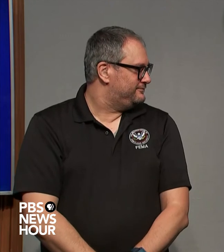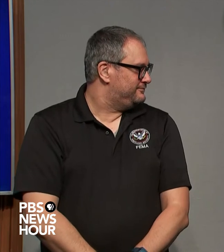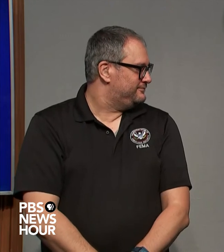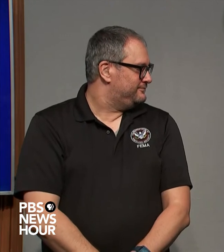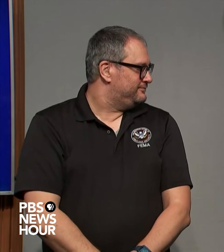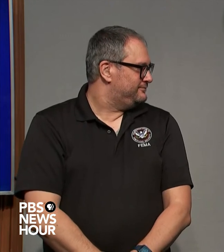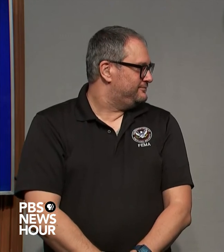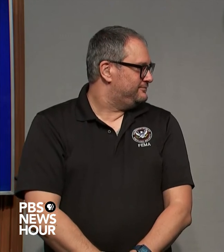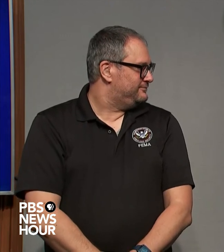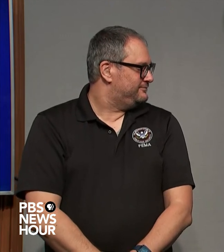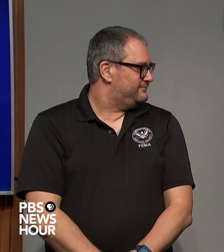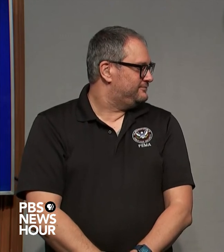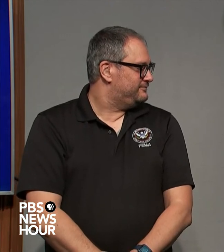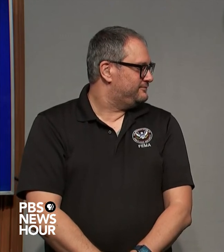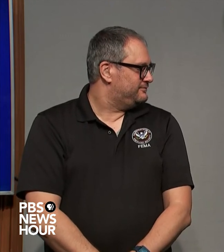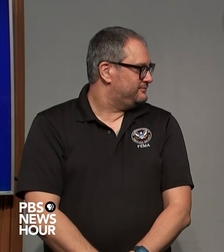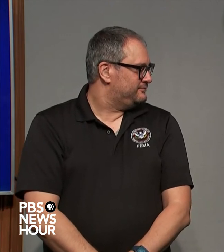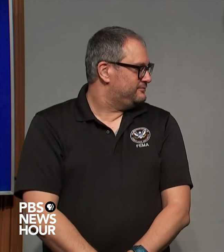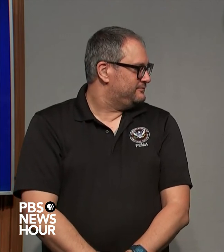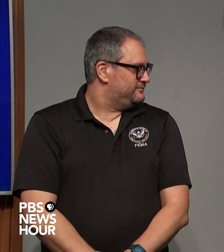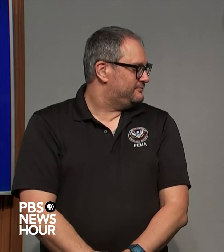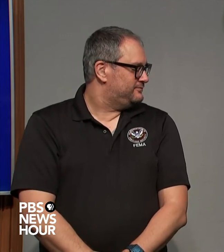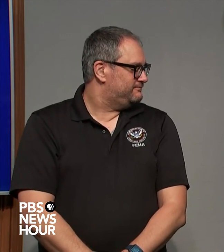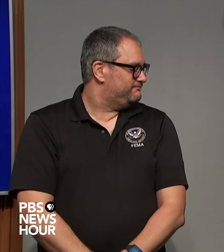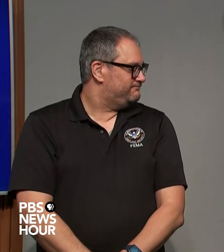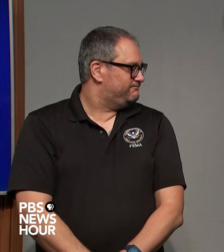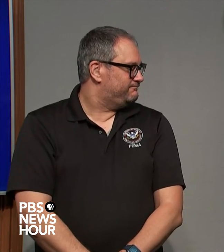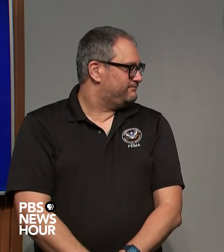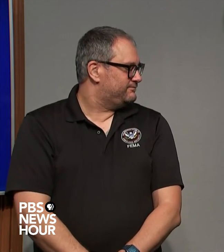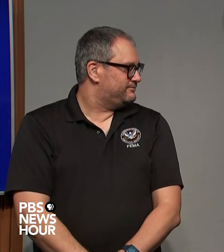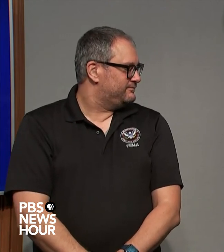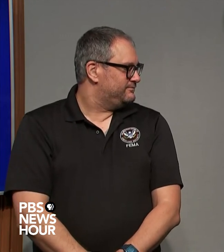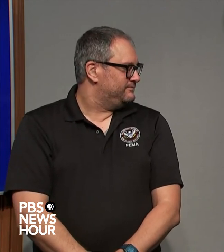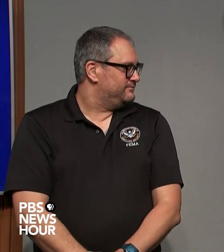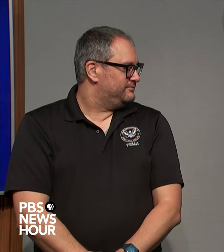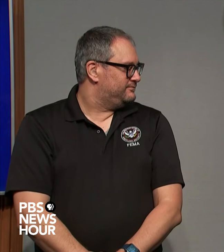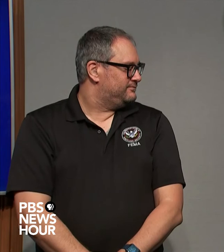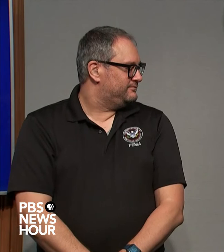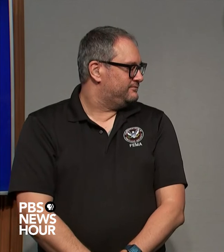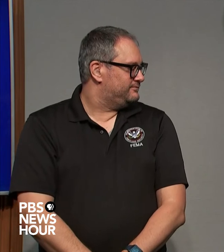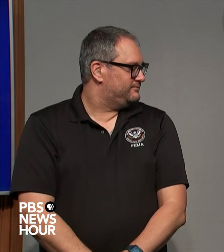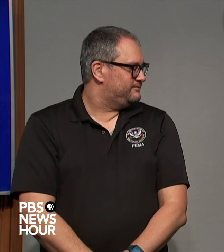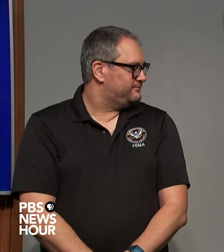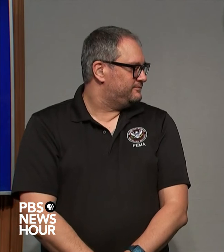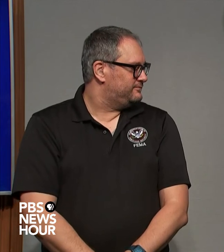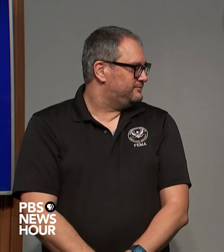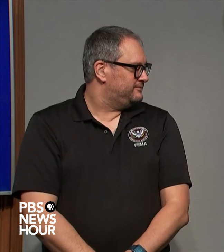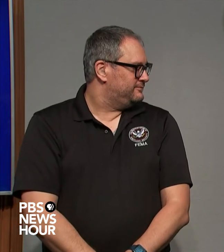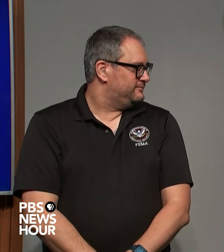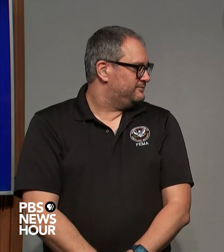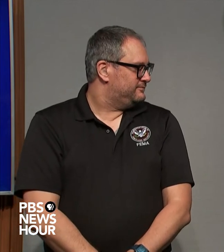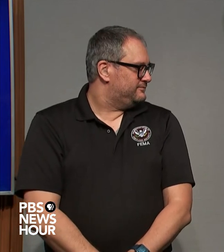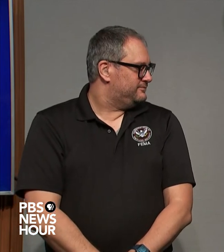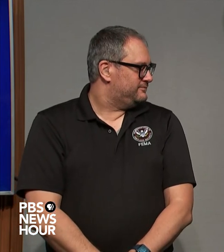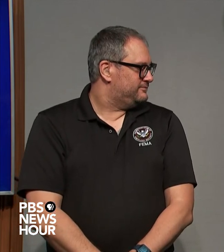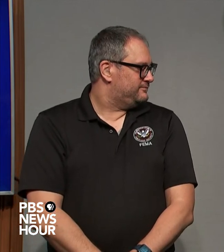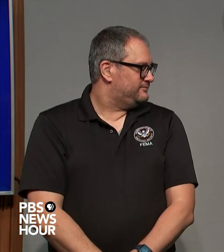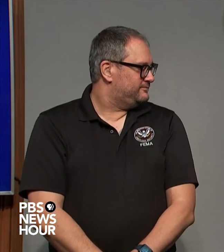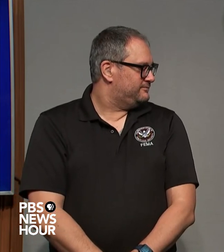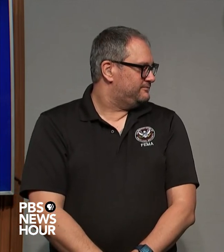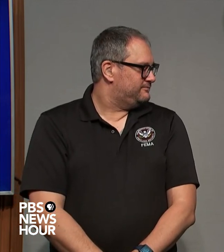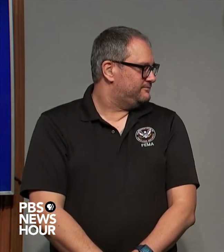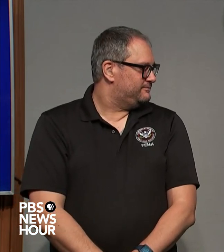trata de olas de agua lo escuchamos de la administradora es algo bien pero bien peligroso tienen que tener mucha mucha precaución